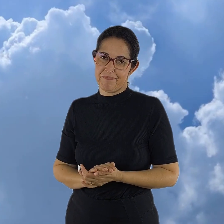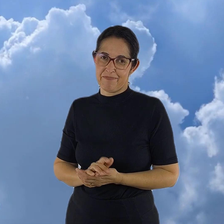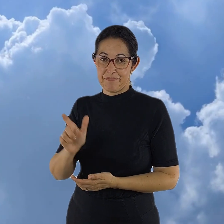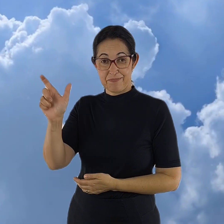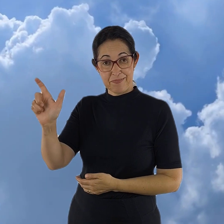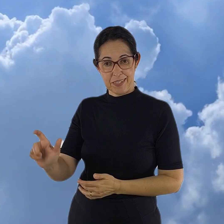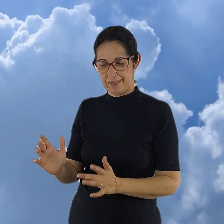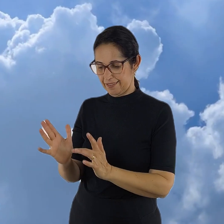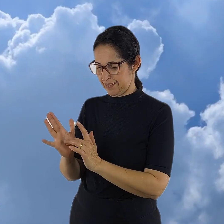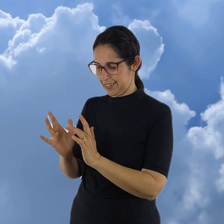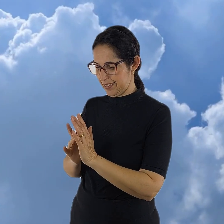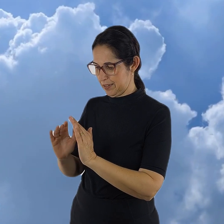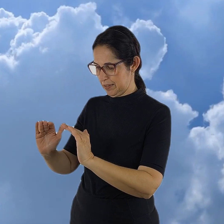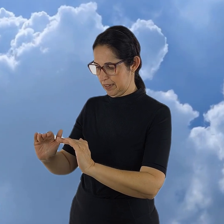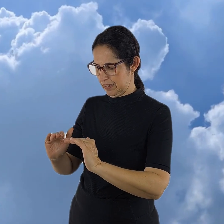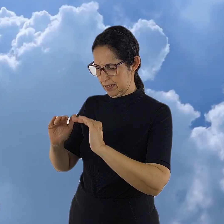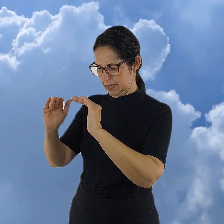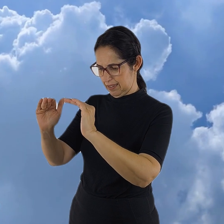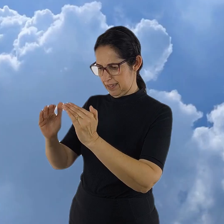O Senhor da vida,